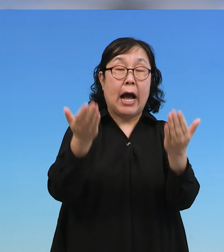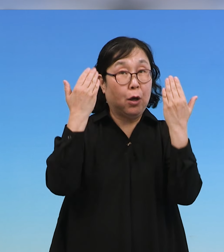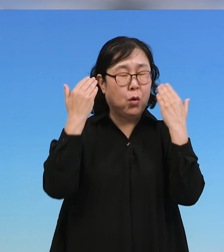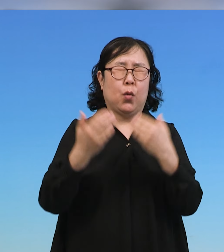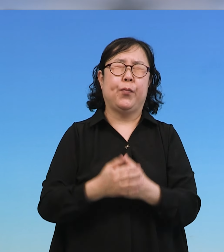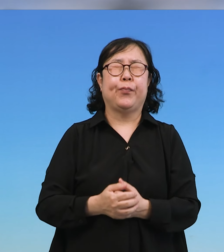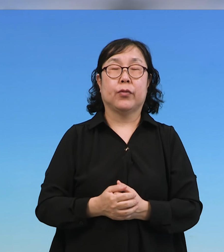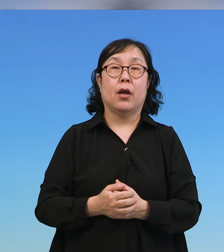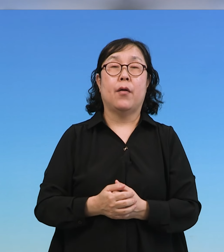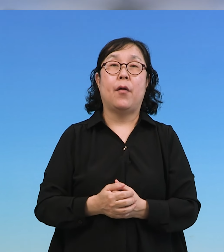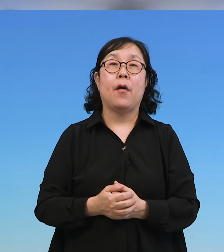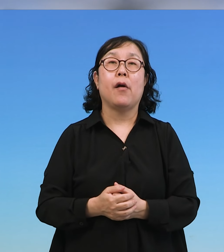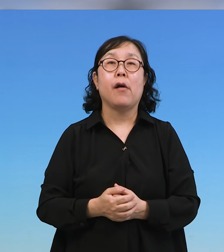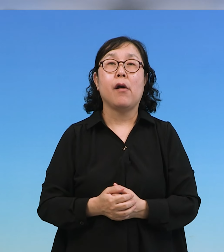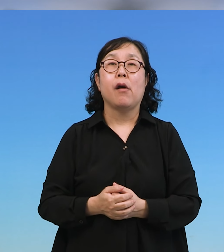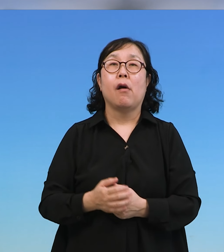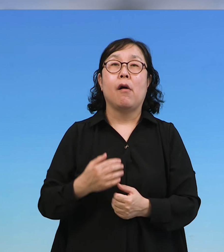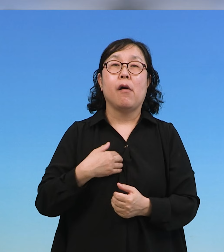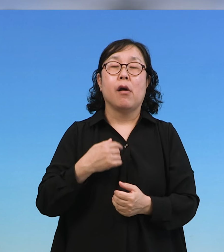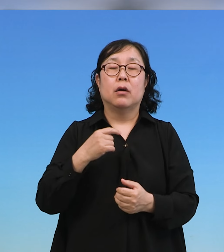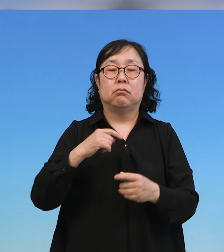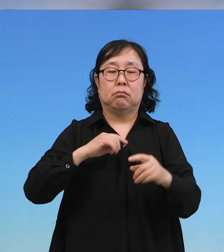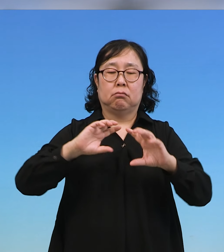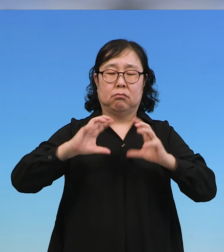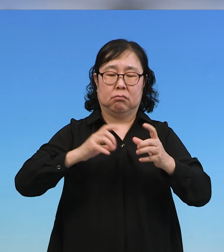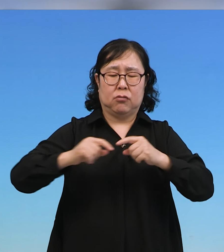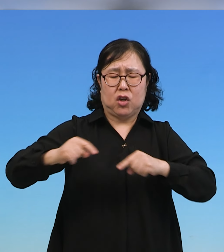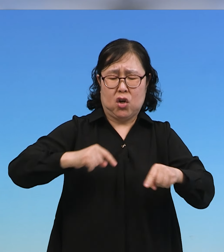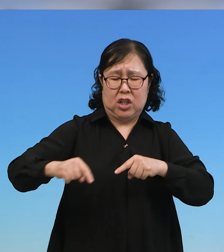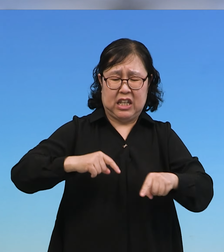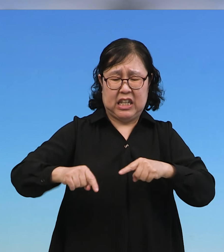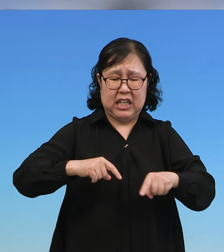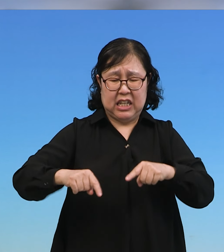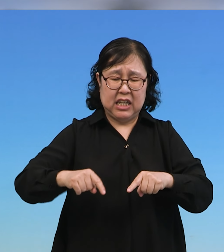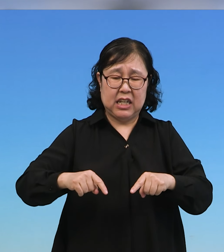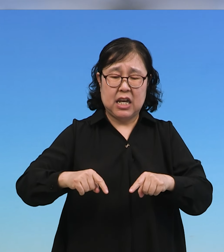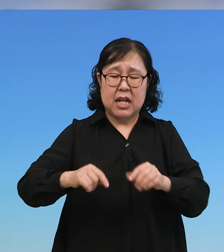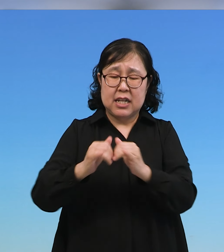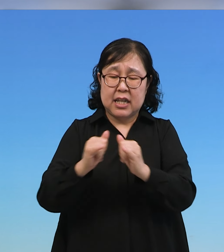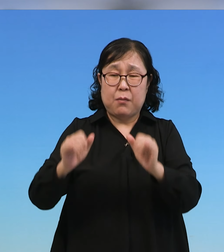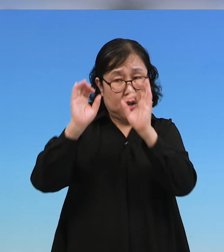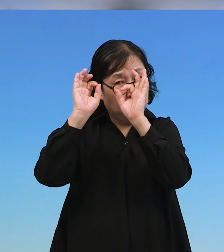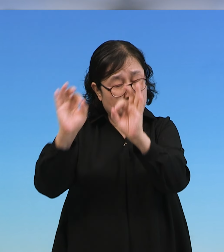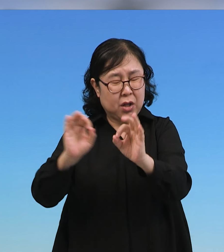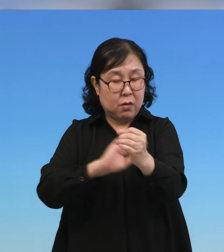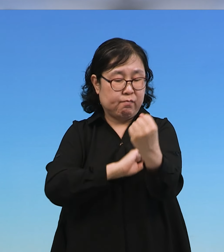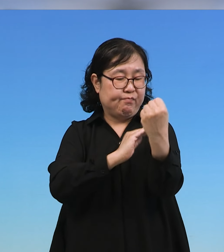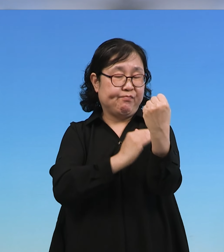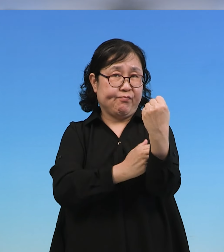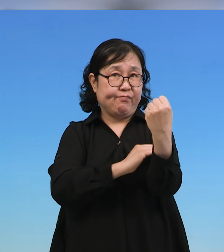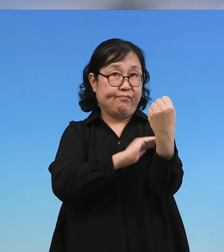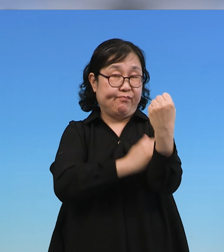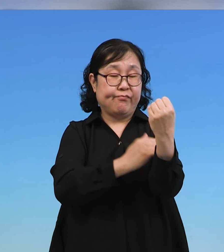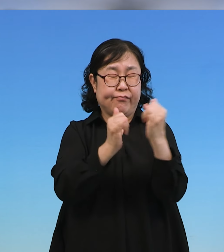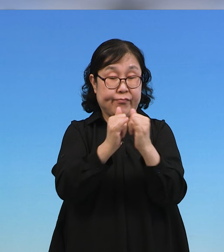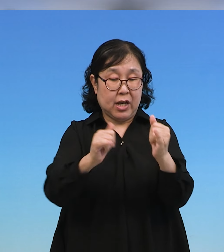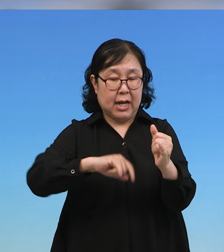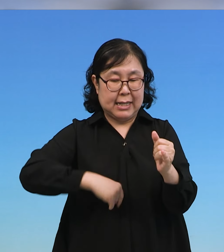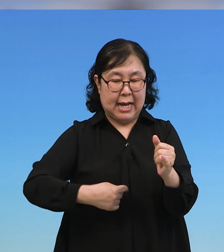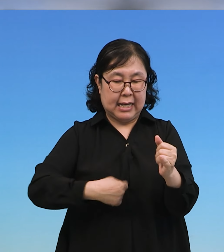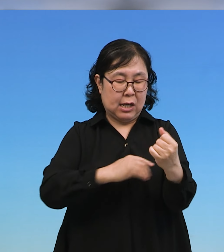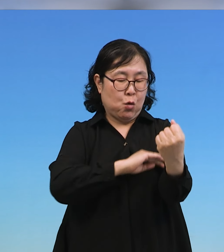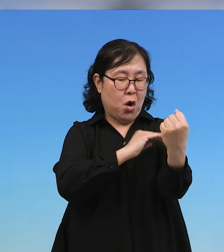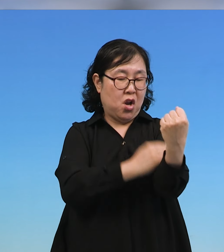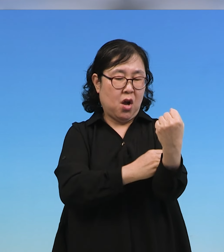정치를 보고 하면은 그 권력을 맛본 사람이 이제 막 그 권력을 내려놓지 못해가지고 무리수를 두고 이런